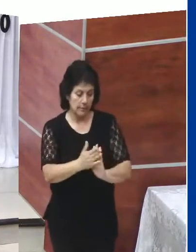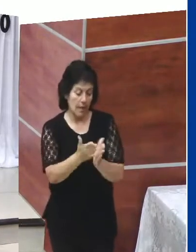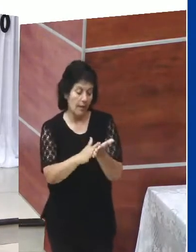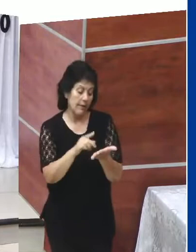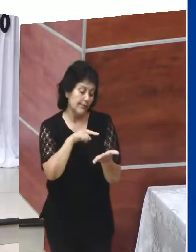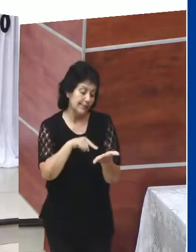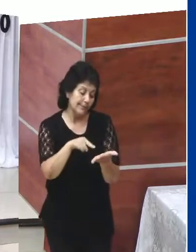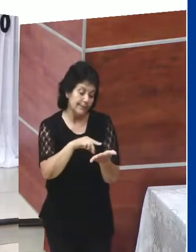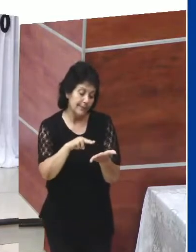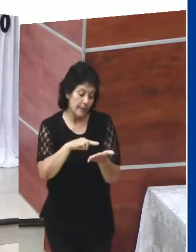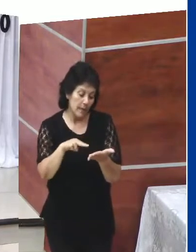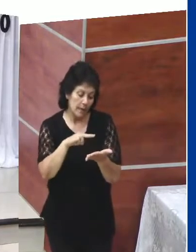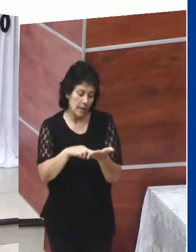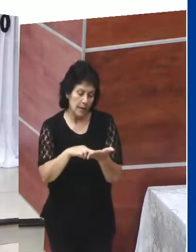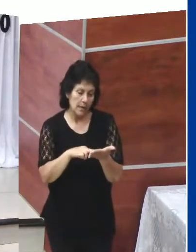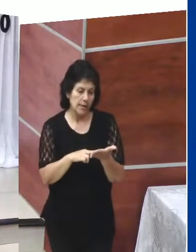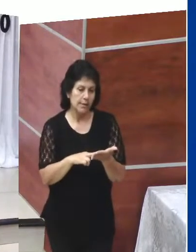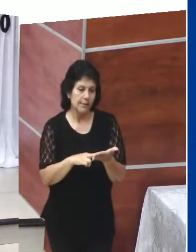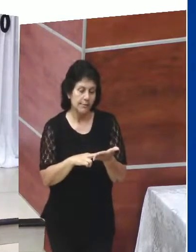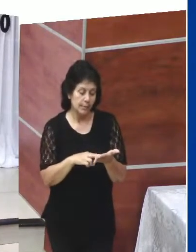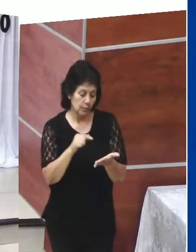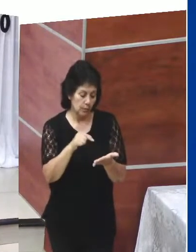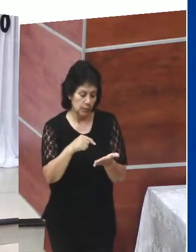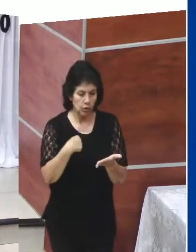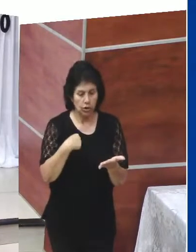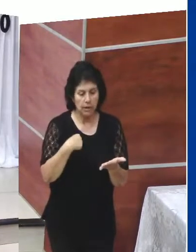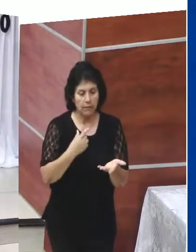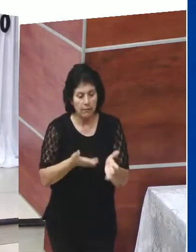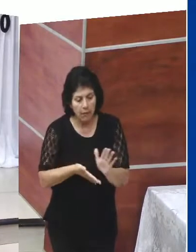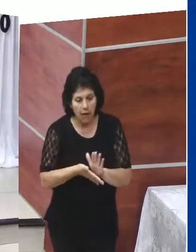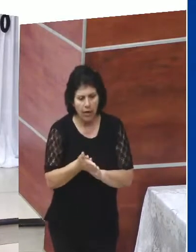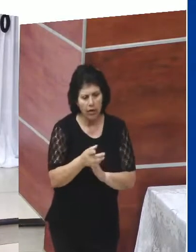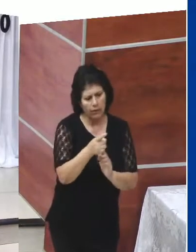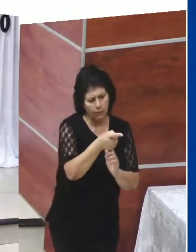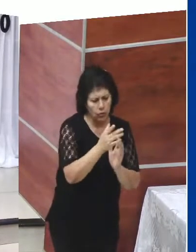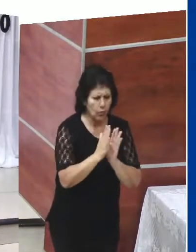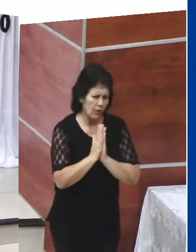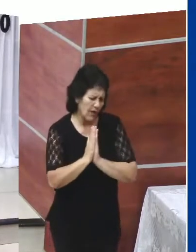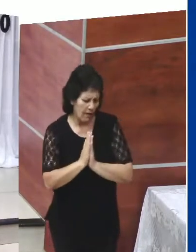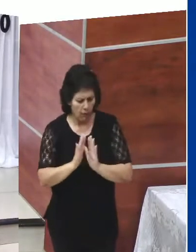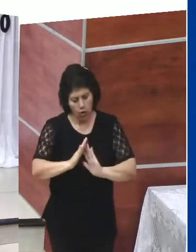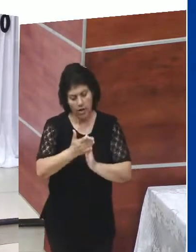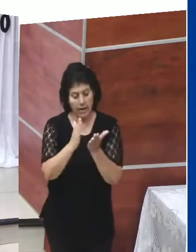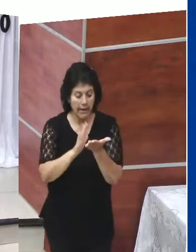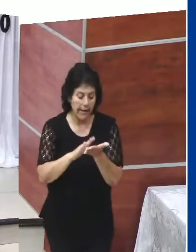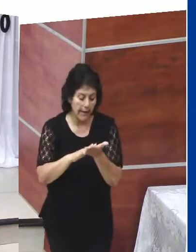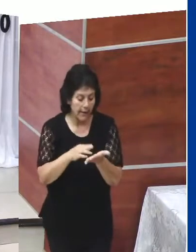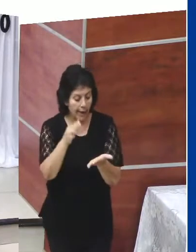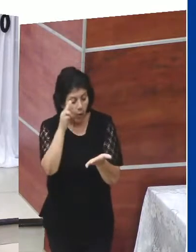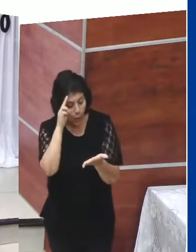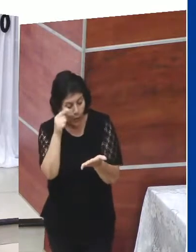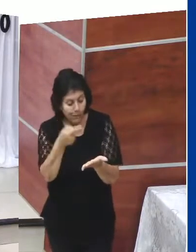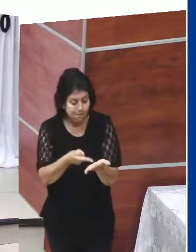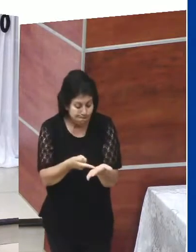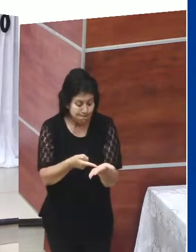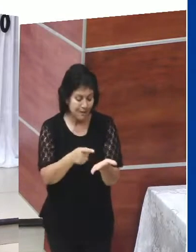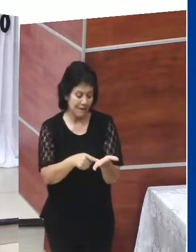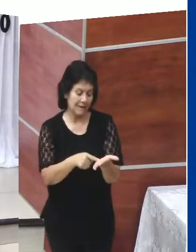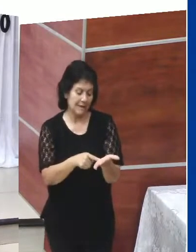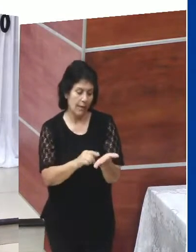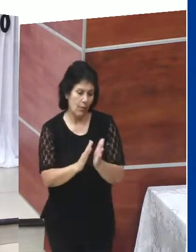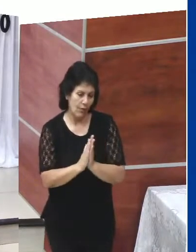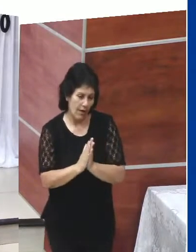versión Reina Valera 1960, entre tanto que voy, dice, ocúpate en la lectura, la exhortación y